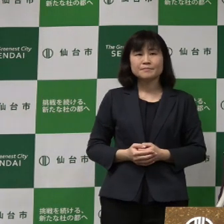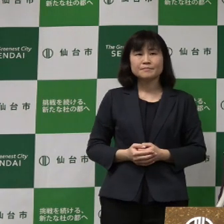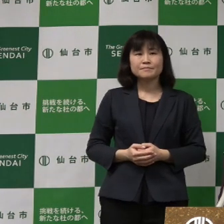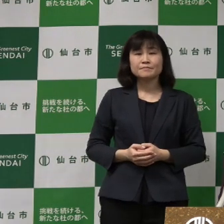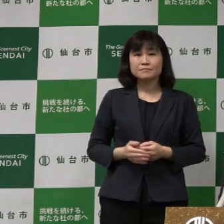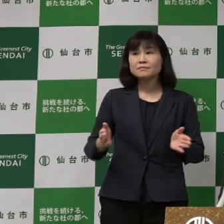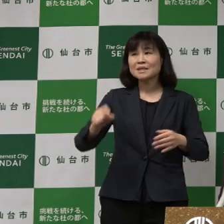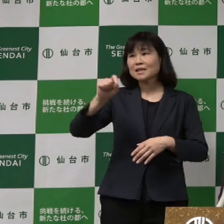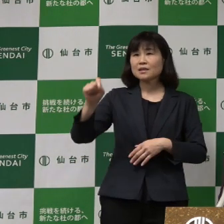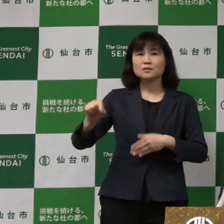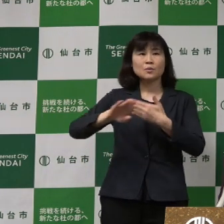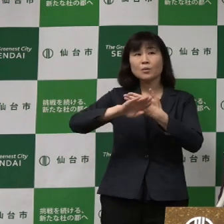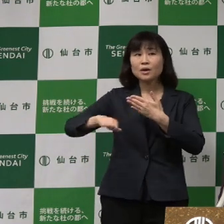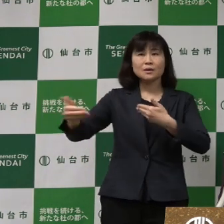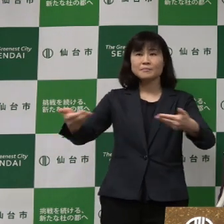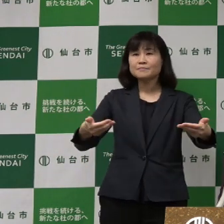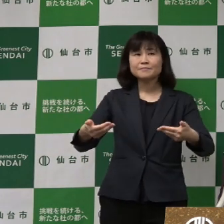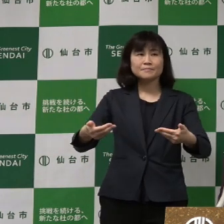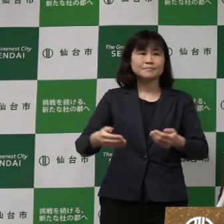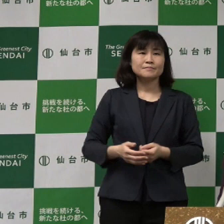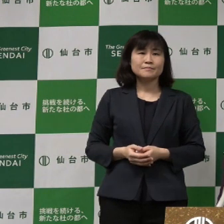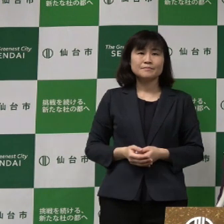はい、他にご質問いかがでしょうか。